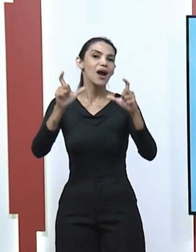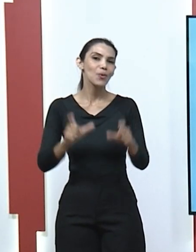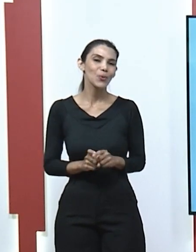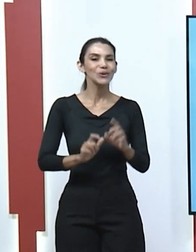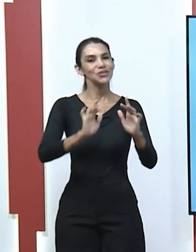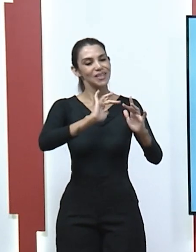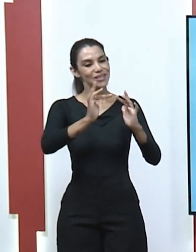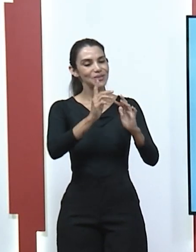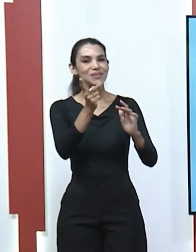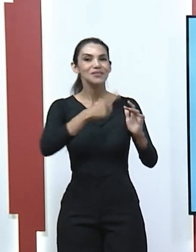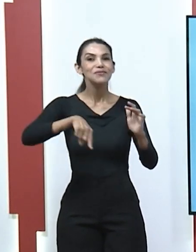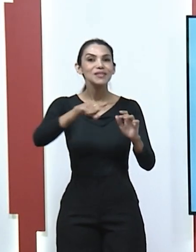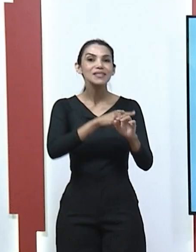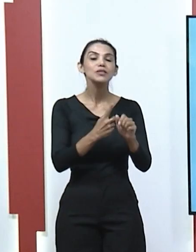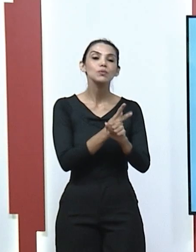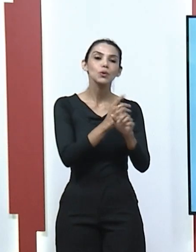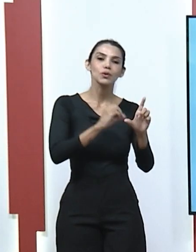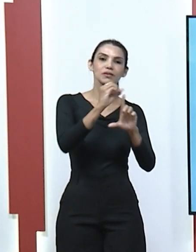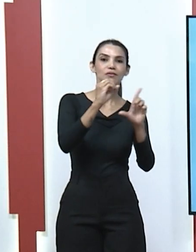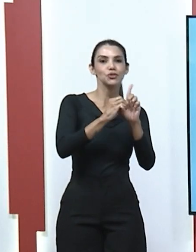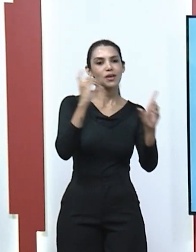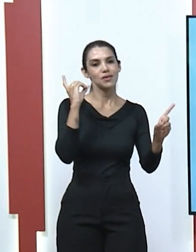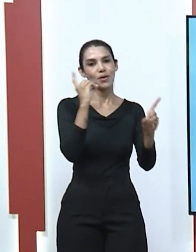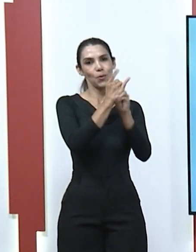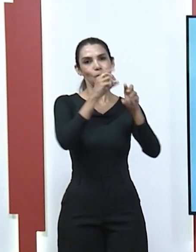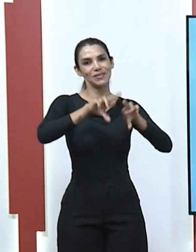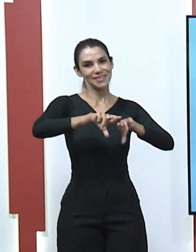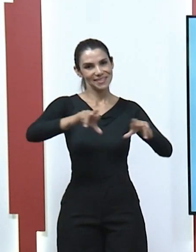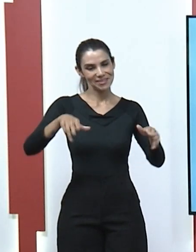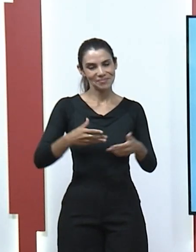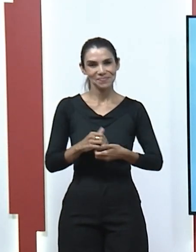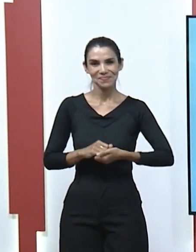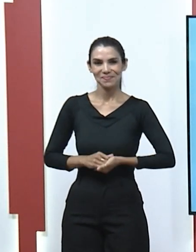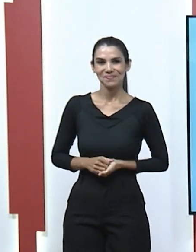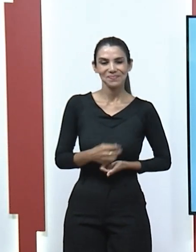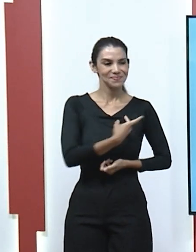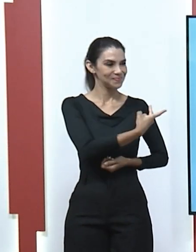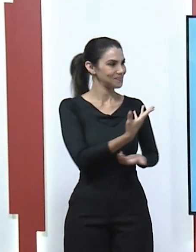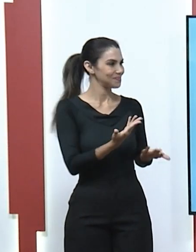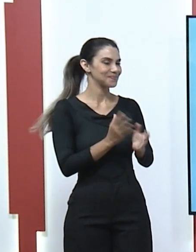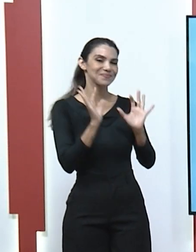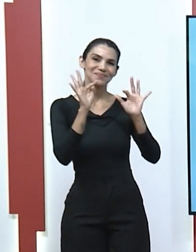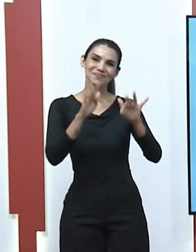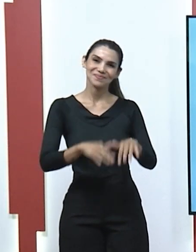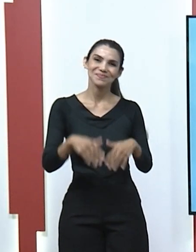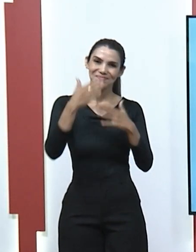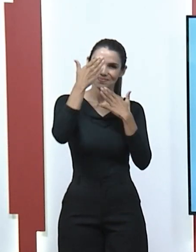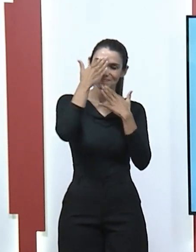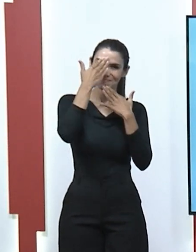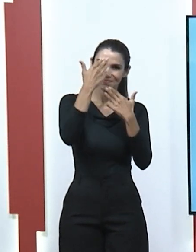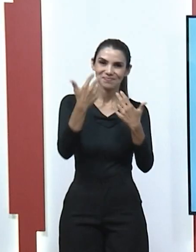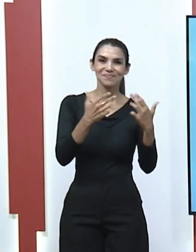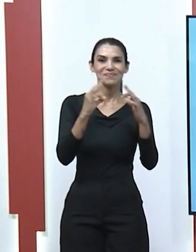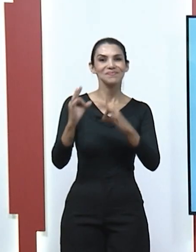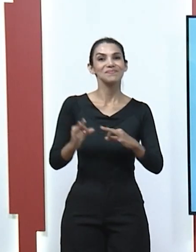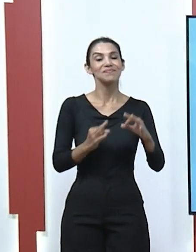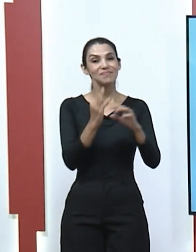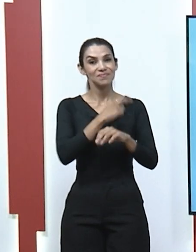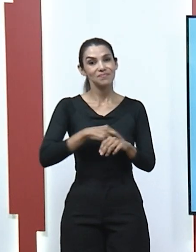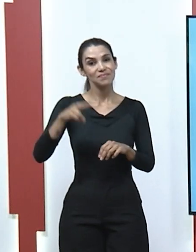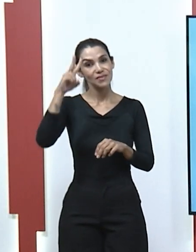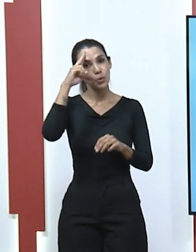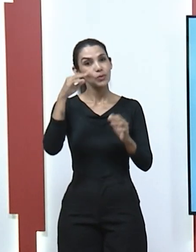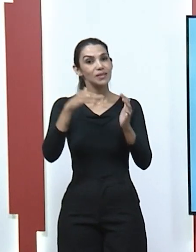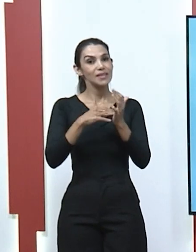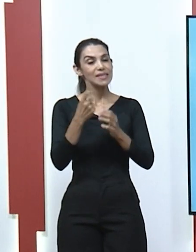procurar por @TVUFG e ficar bem informado por lá mesmo. Eu e a Sara ficamos por aqui, assisto Conexões todos os